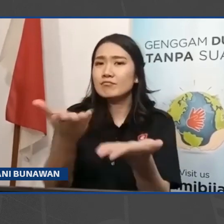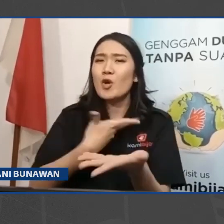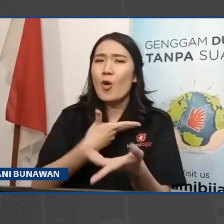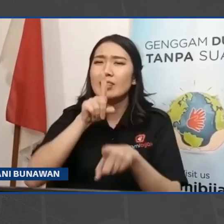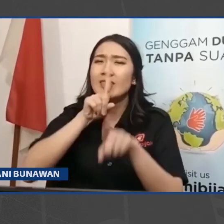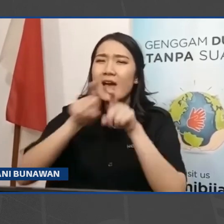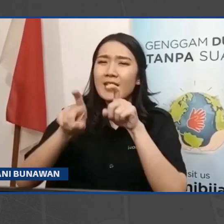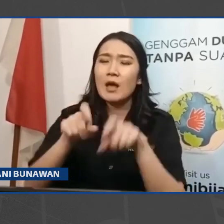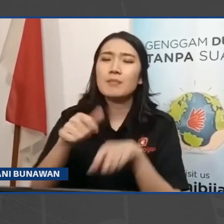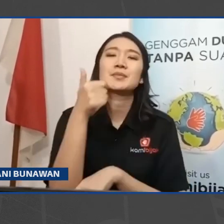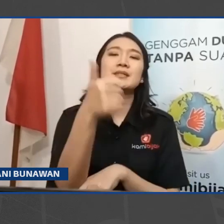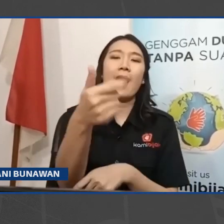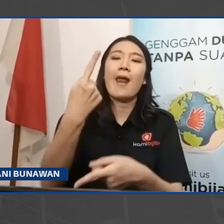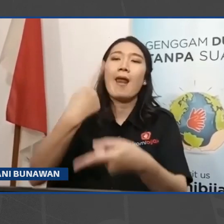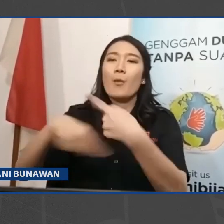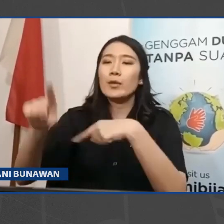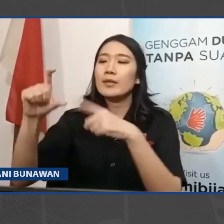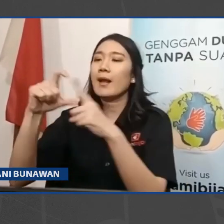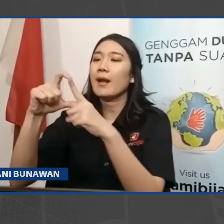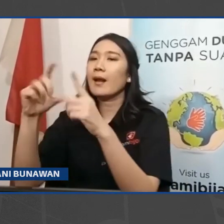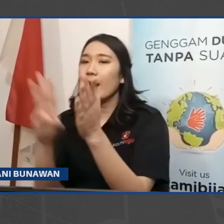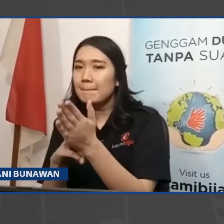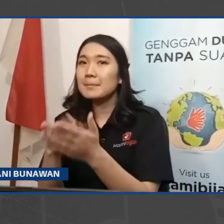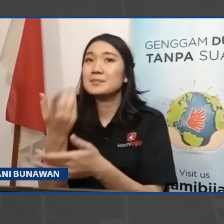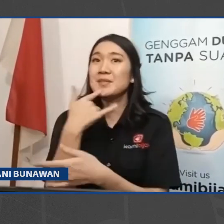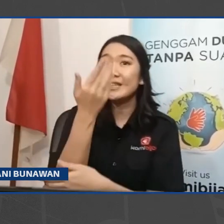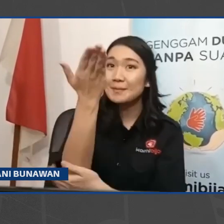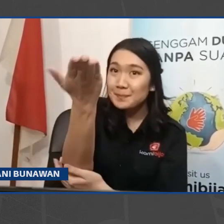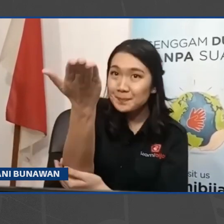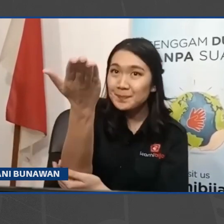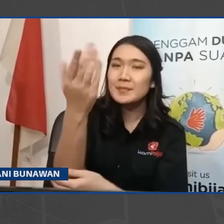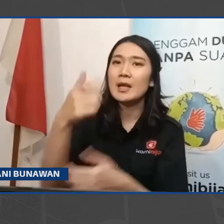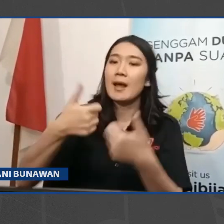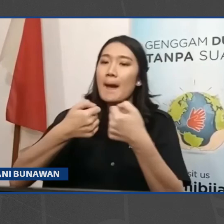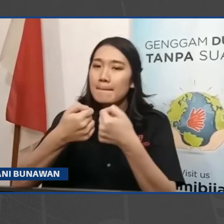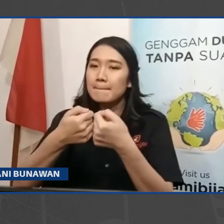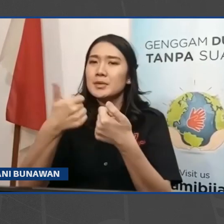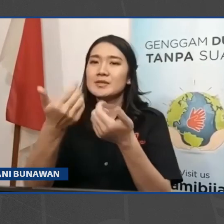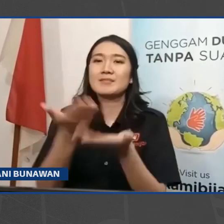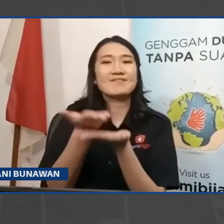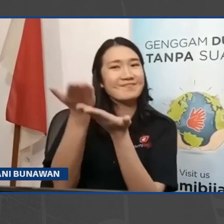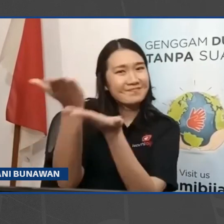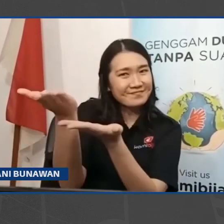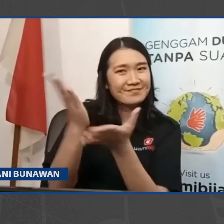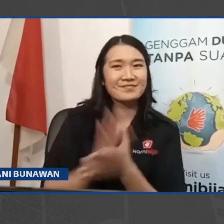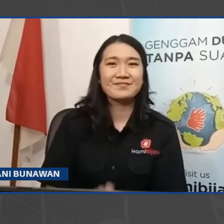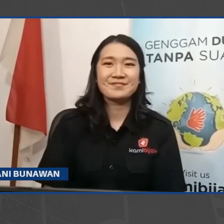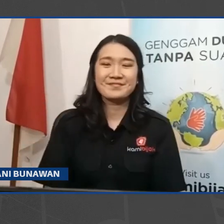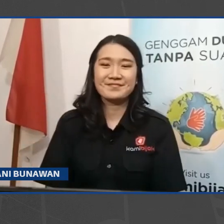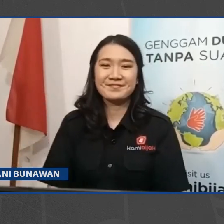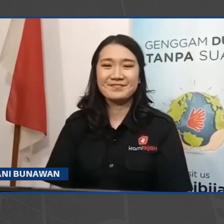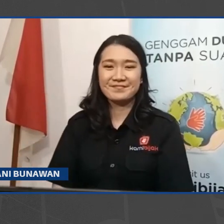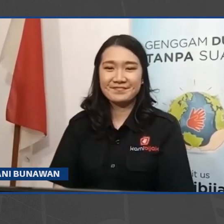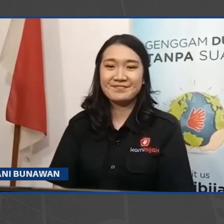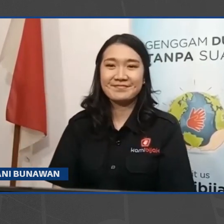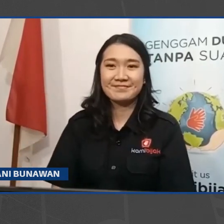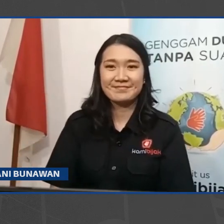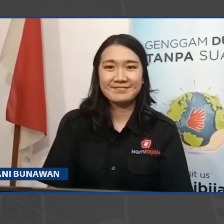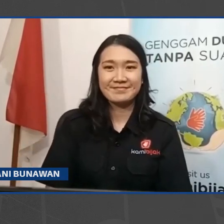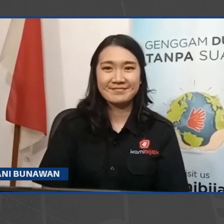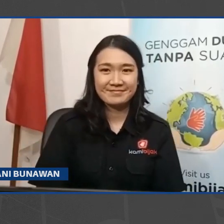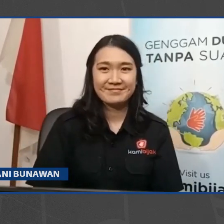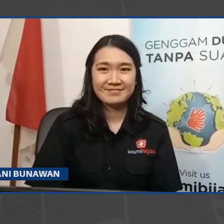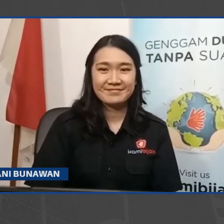Nah, oke deh. Nah, sekarang kan sudah selesai di sesi ini. Nanti mungkin untuk teman-teman yang masih